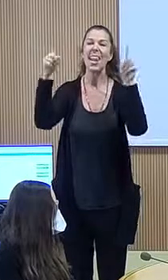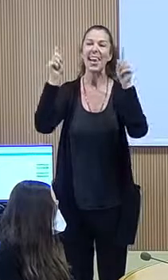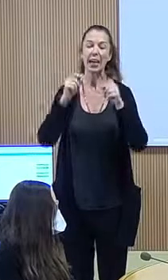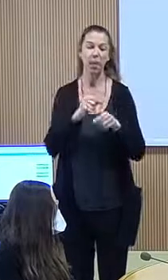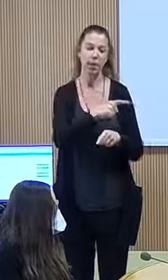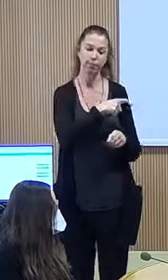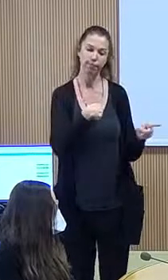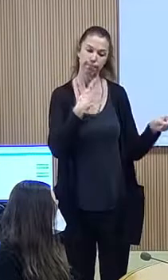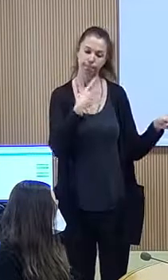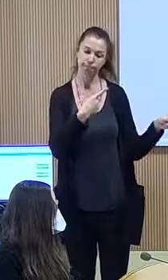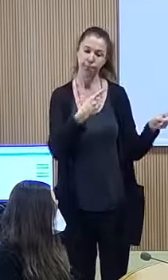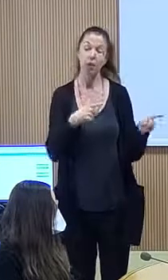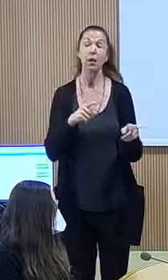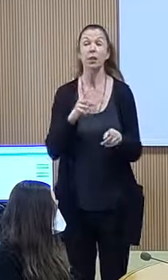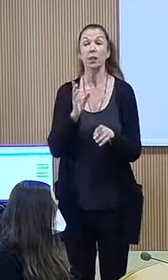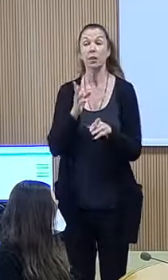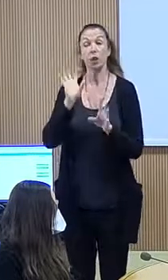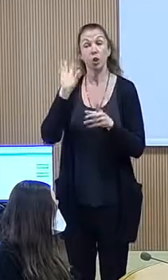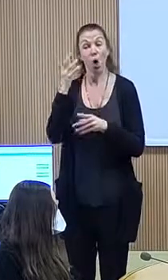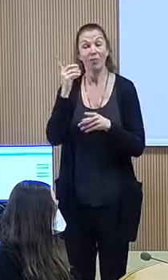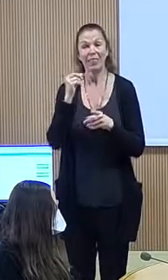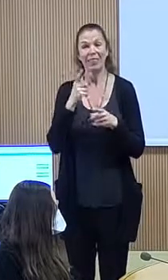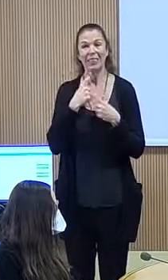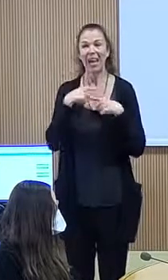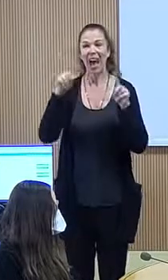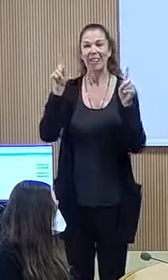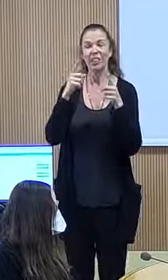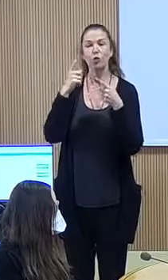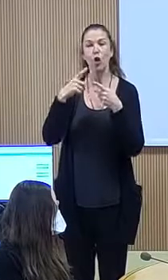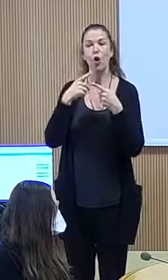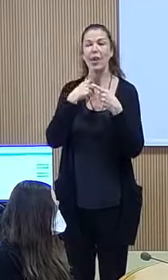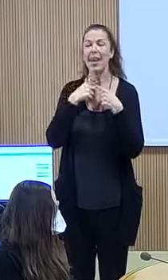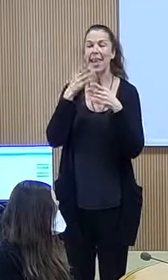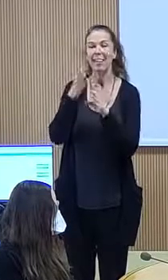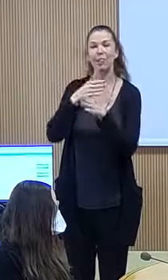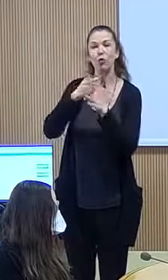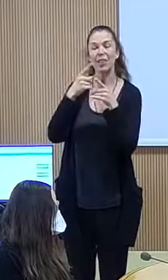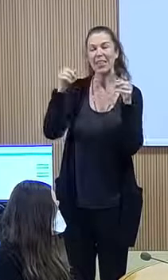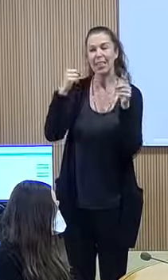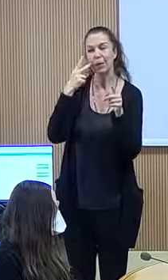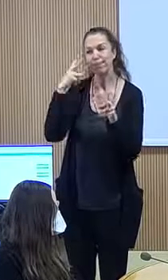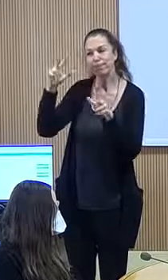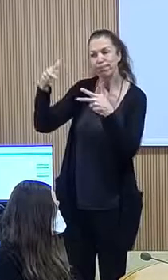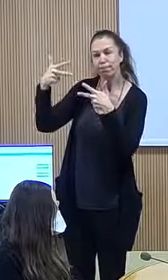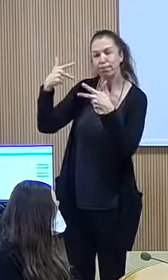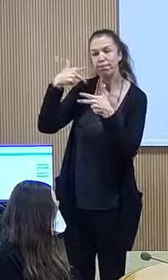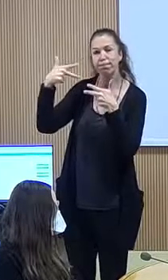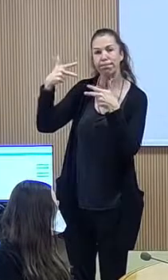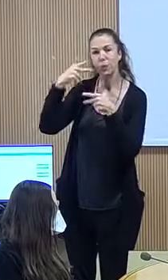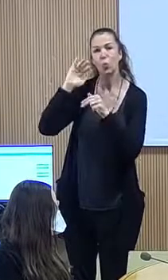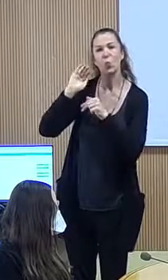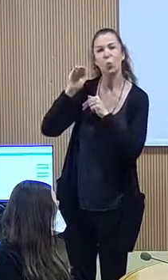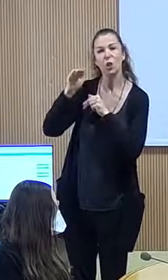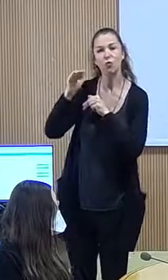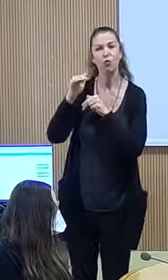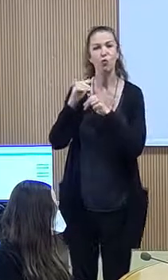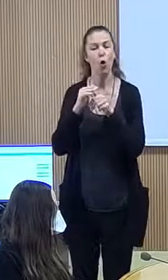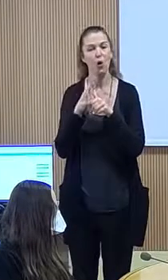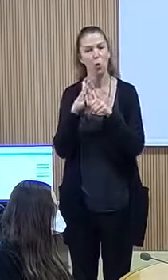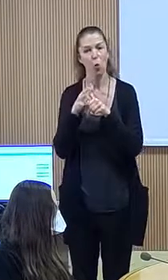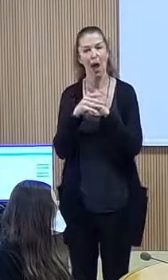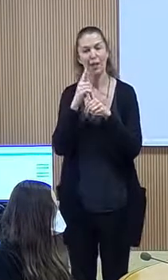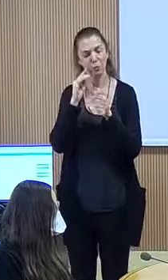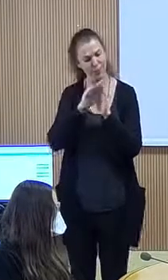il video sentendo ormai quasi quotidianamente abbiamo in agenda anche nei prossimi giorni e ho fatto fare